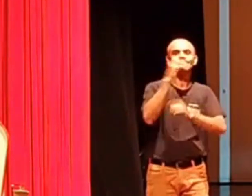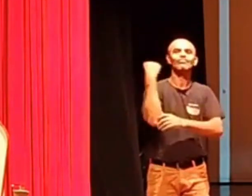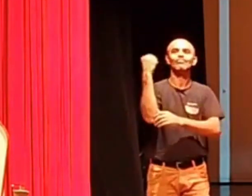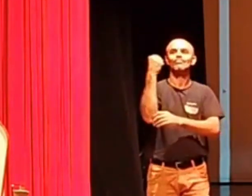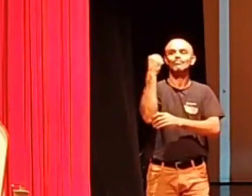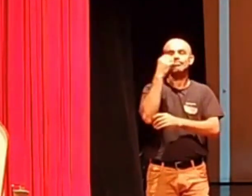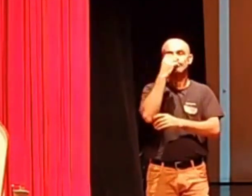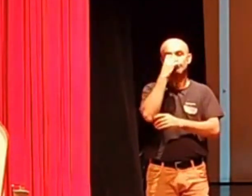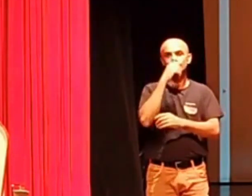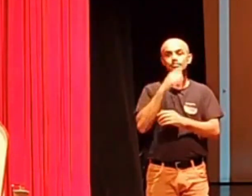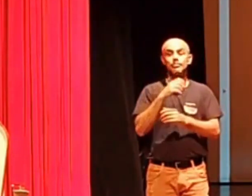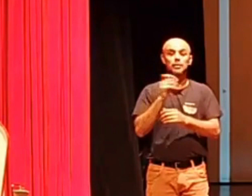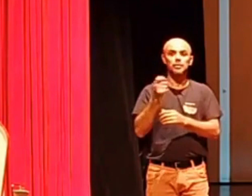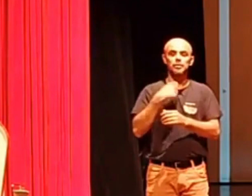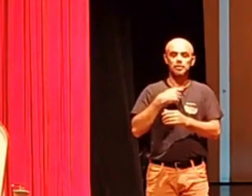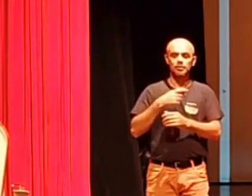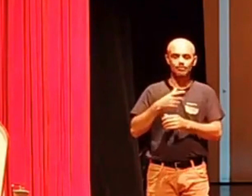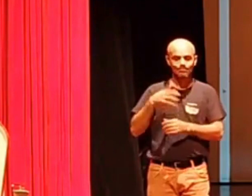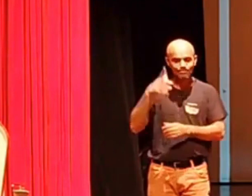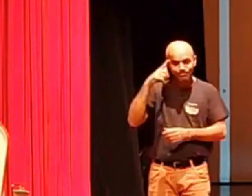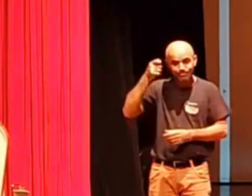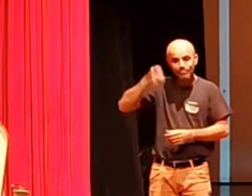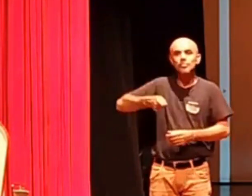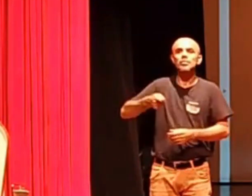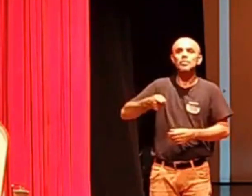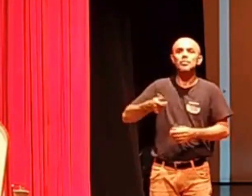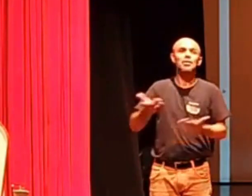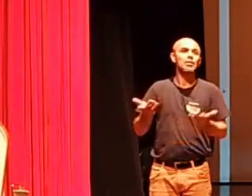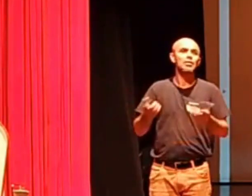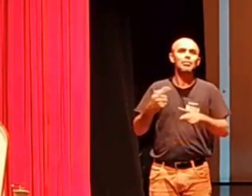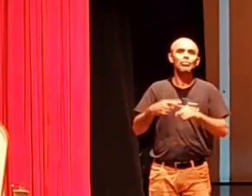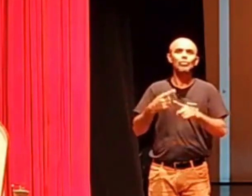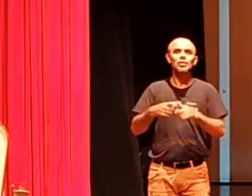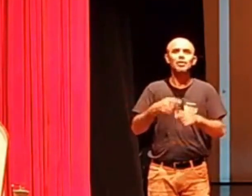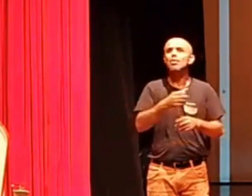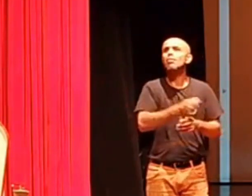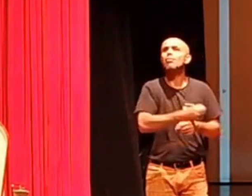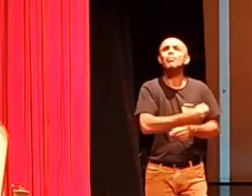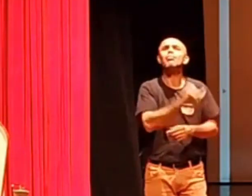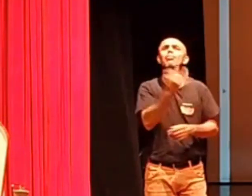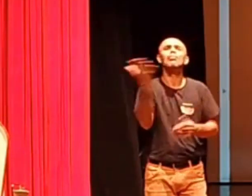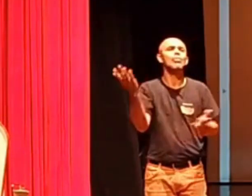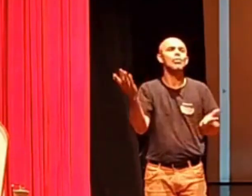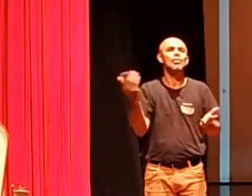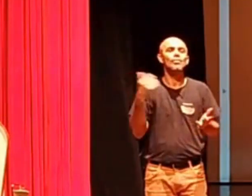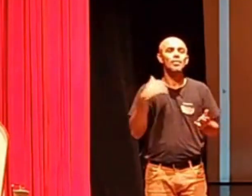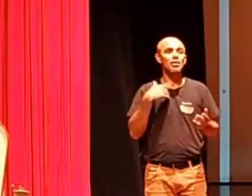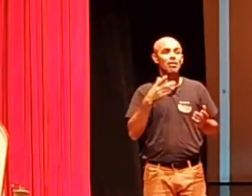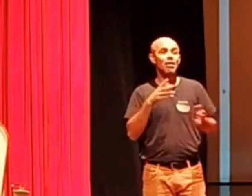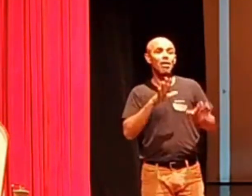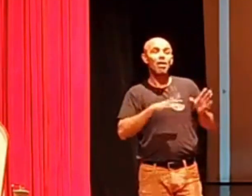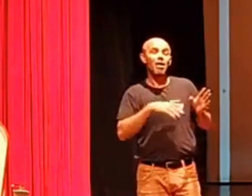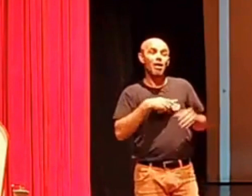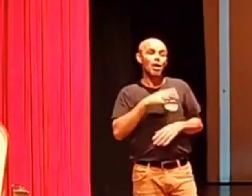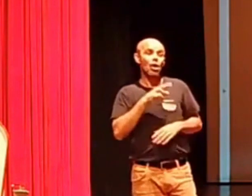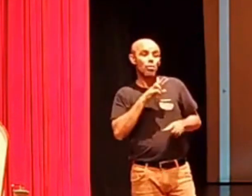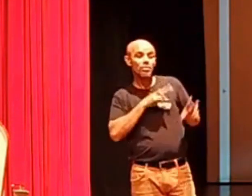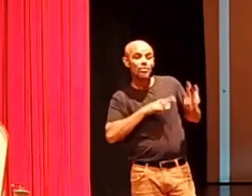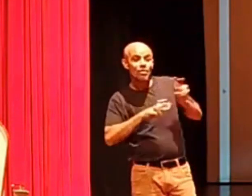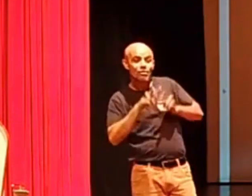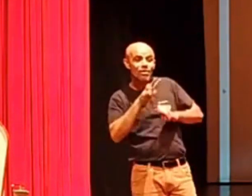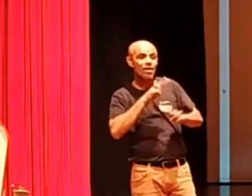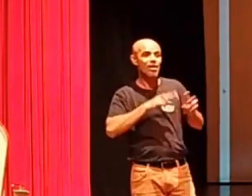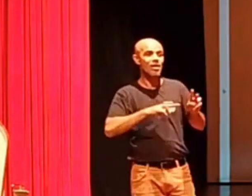eles bateram o martelo, por que muitos até hoje ainda indicam observação?